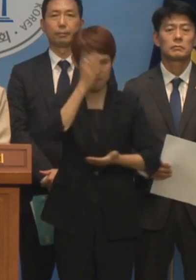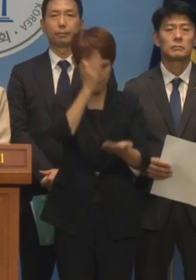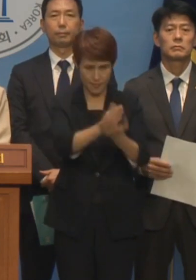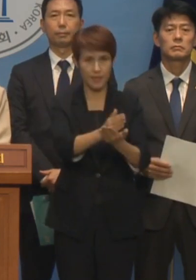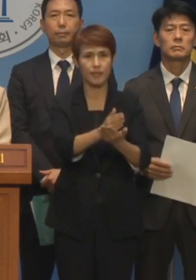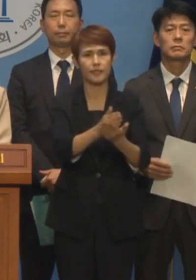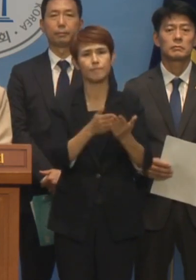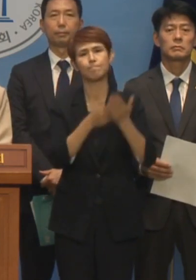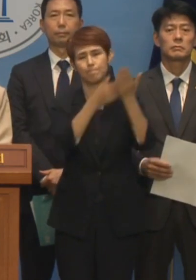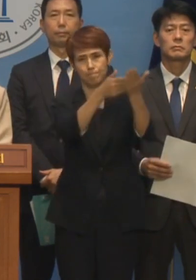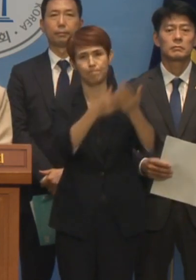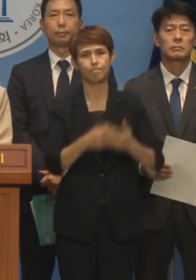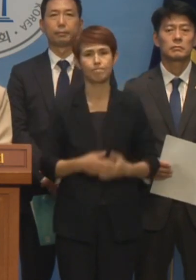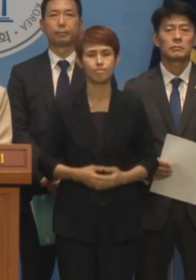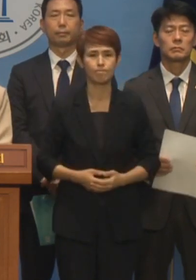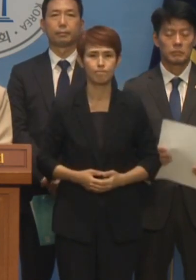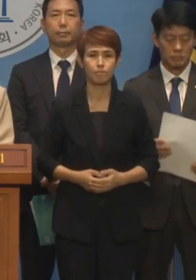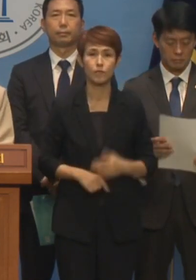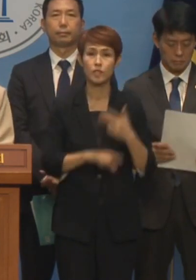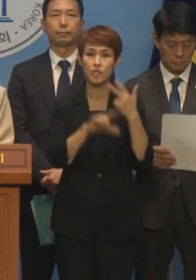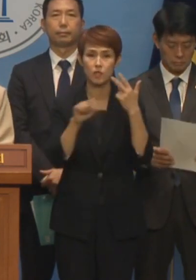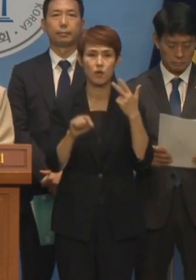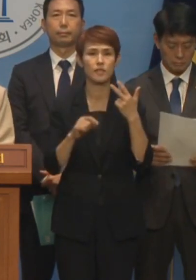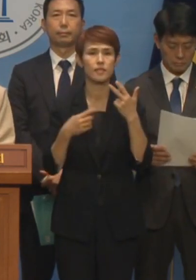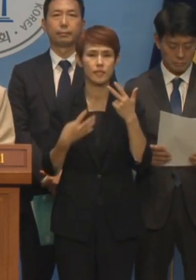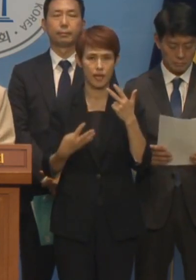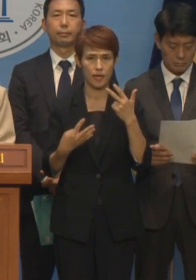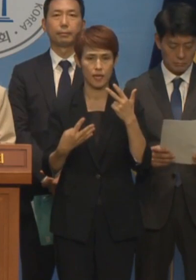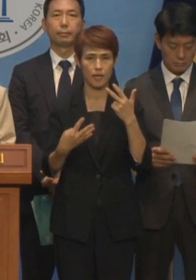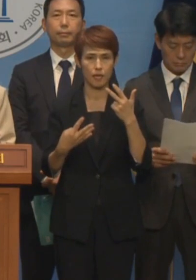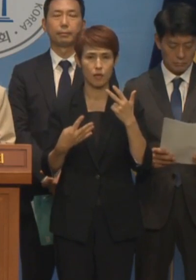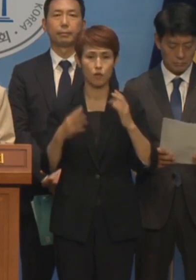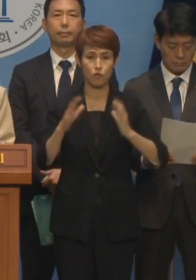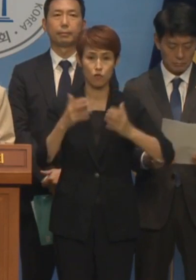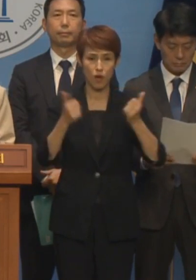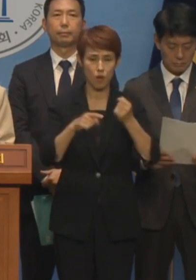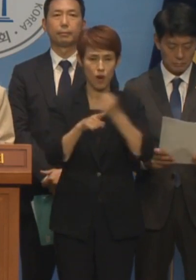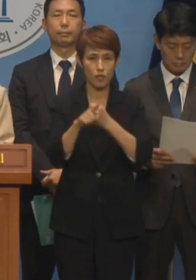것을 촉구한다. 2024년 7월 4일 국회